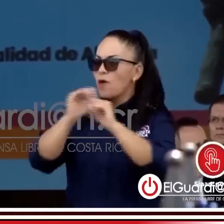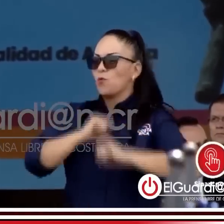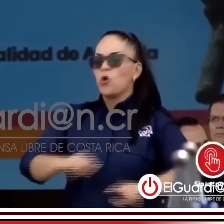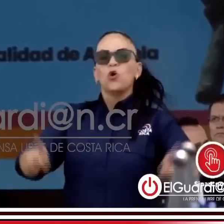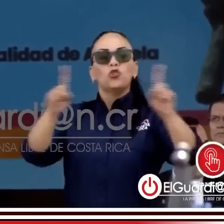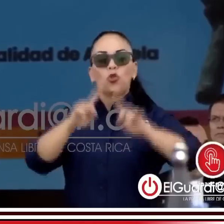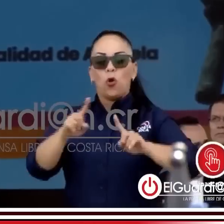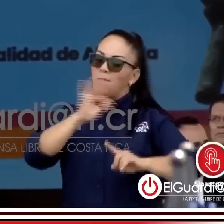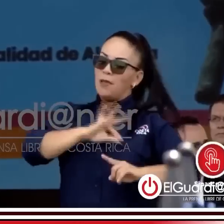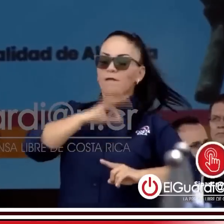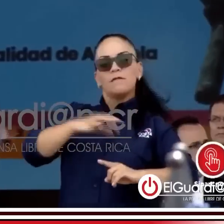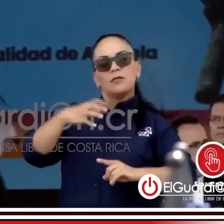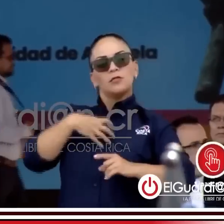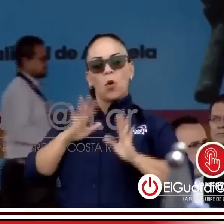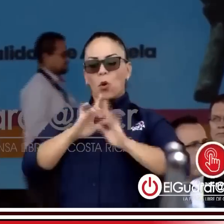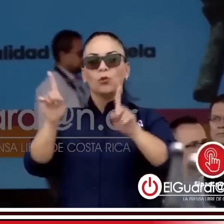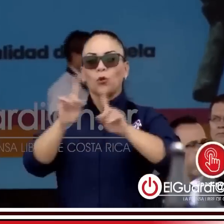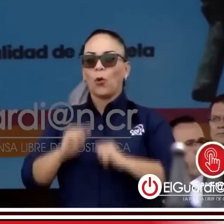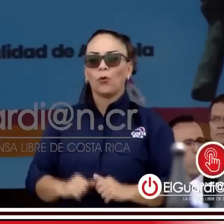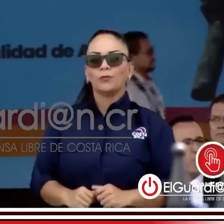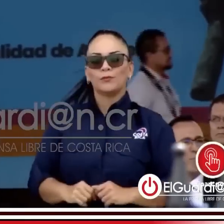se sirva de él.